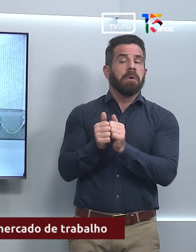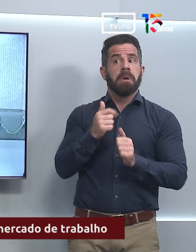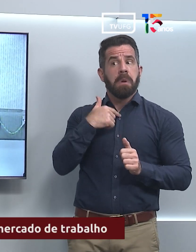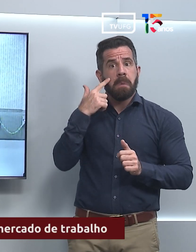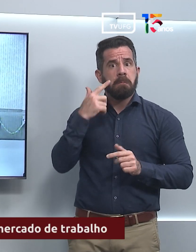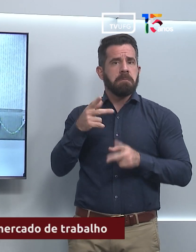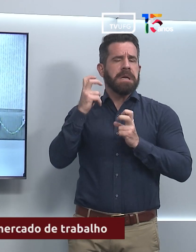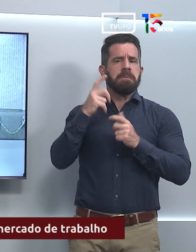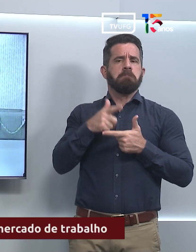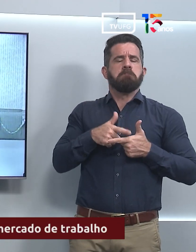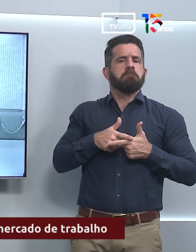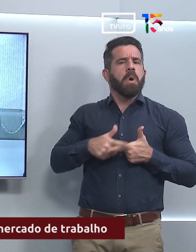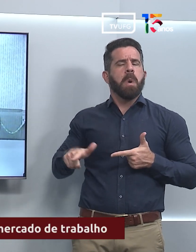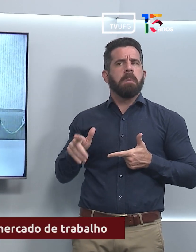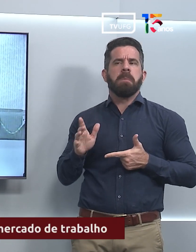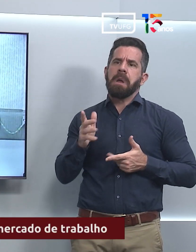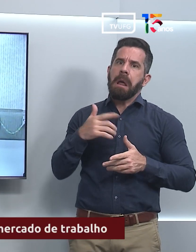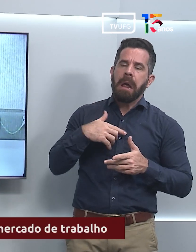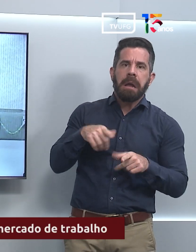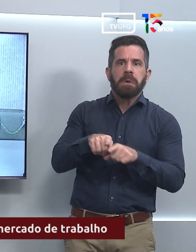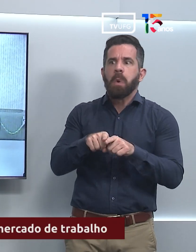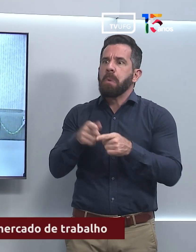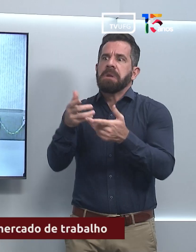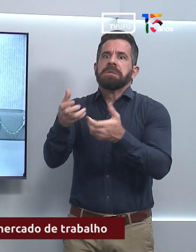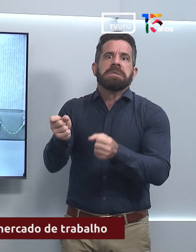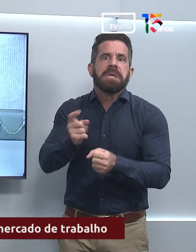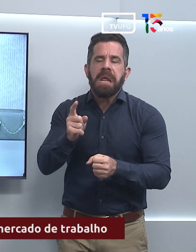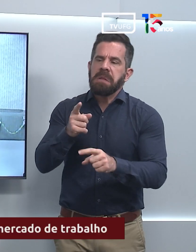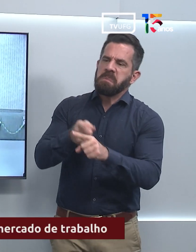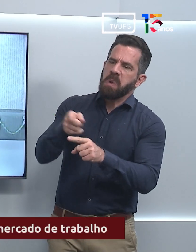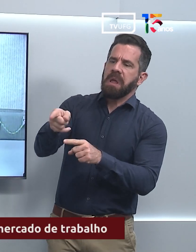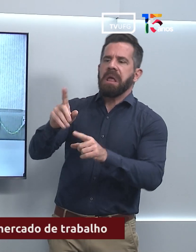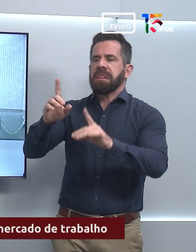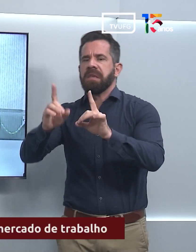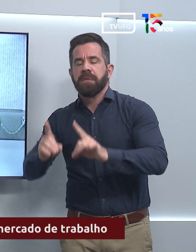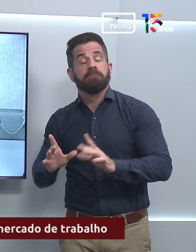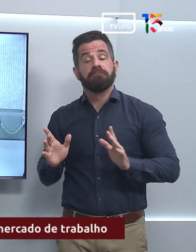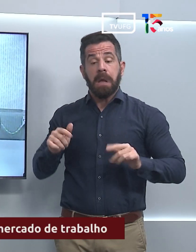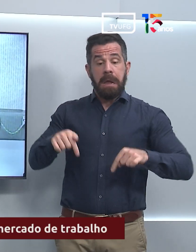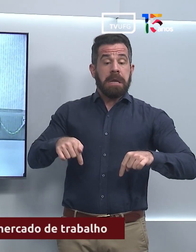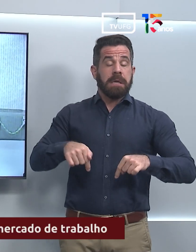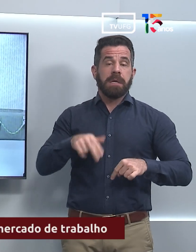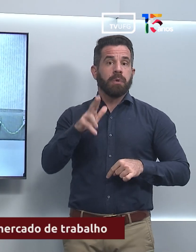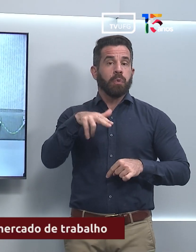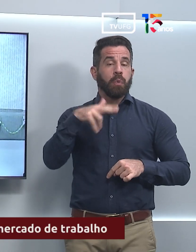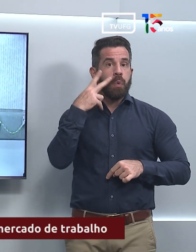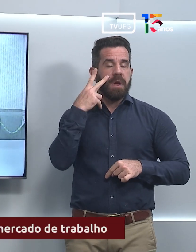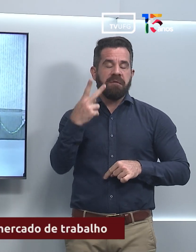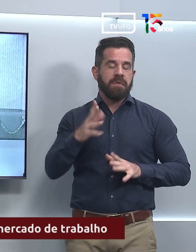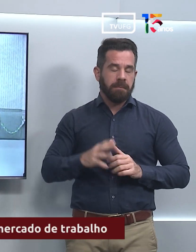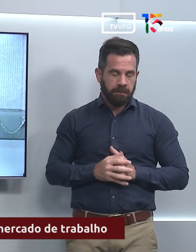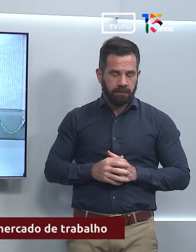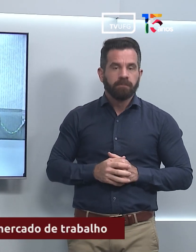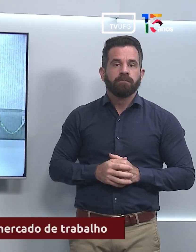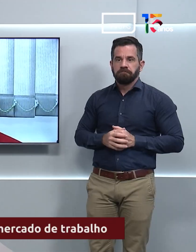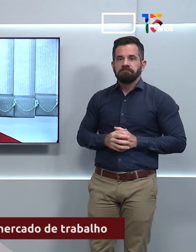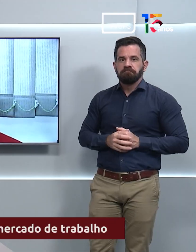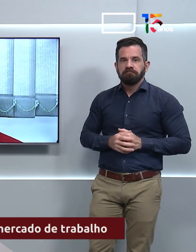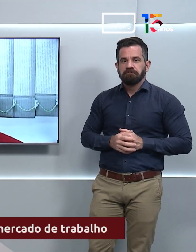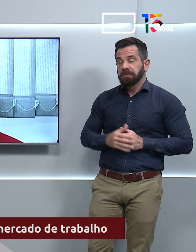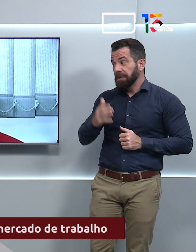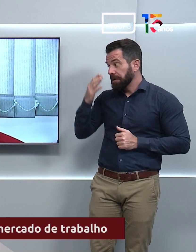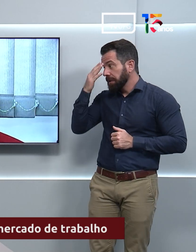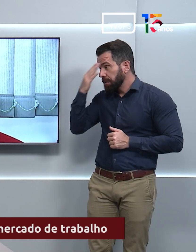problemas. Uma pessoa não foi aceita por causa disso. Aqui eu nunca vi essa questão. Tá certo, Hugo.